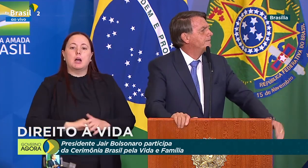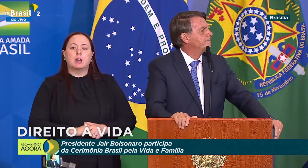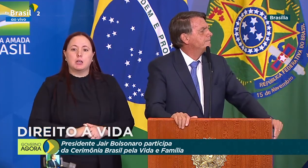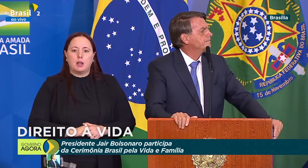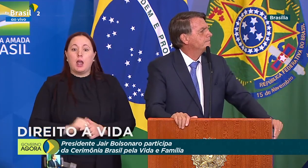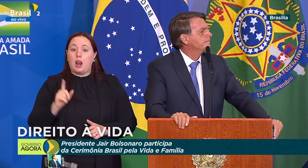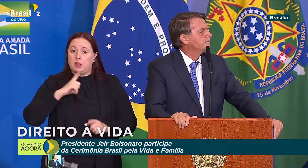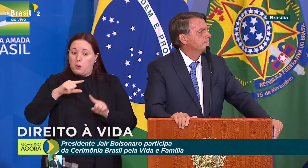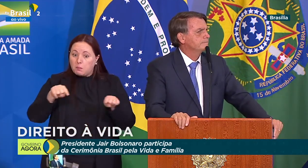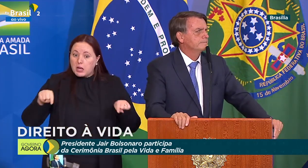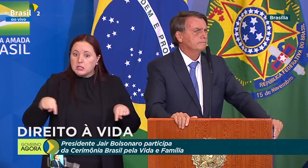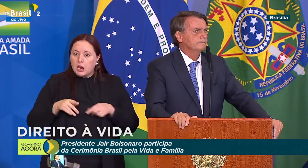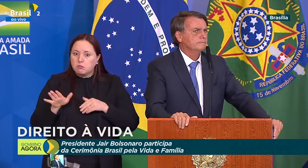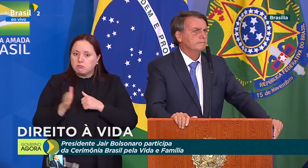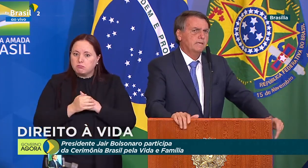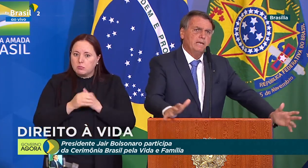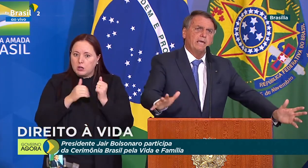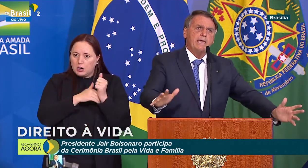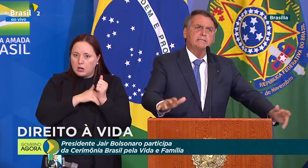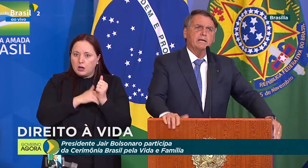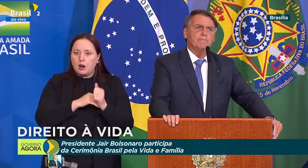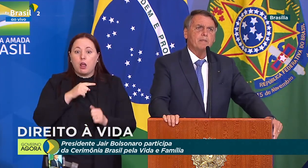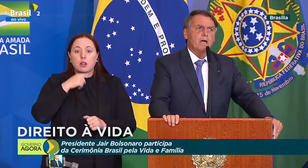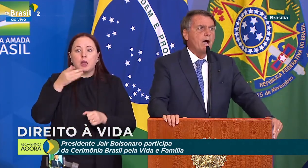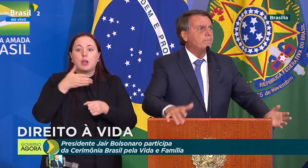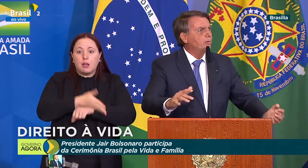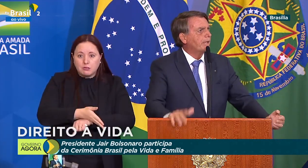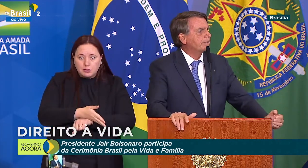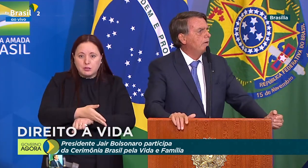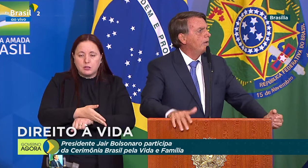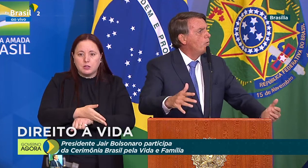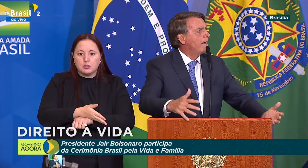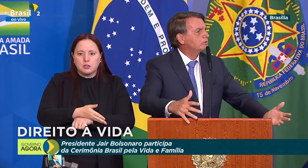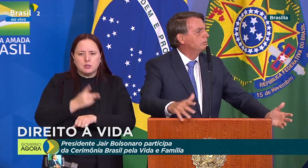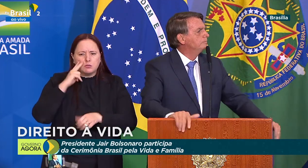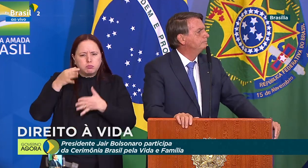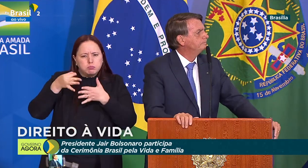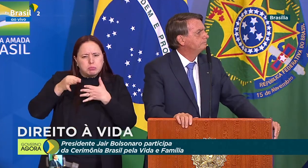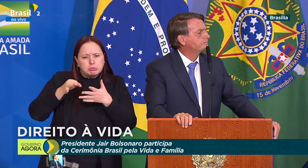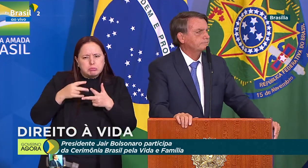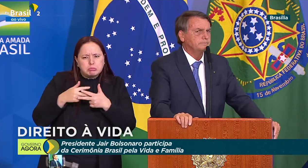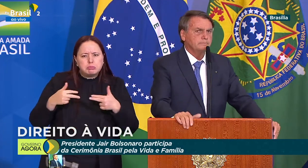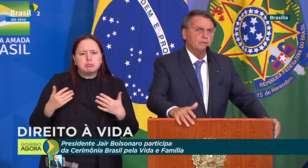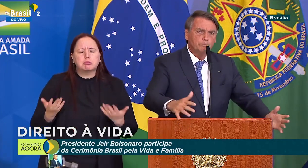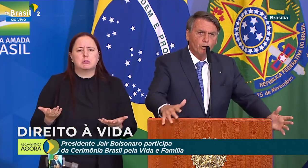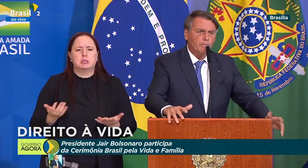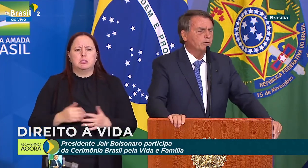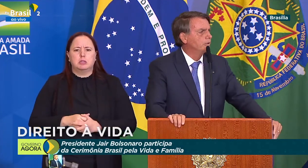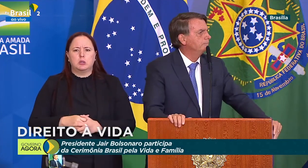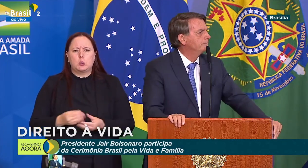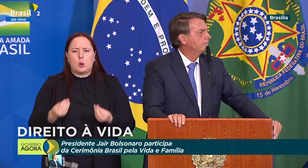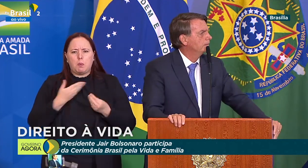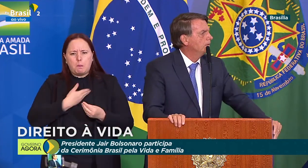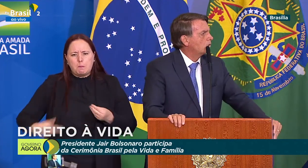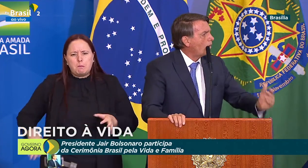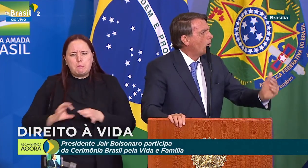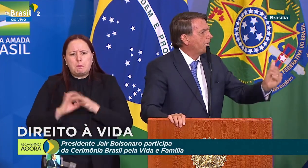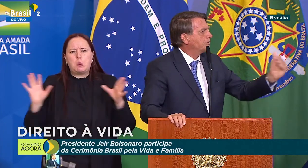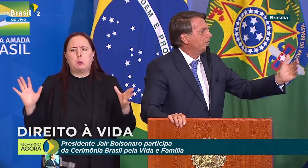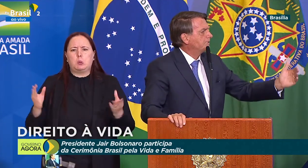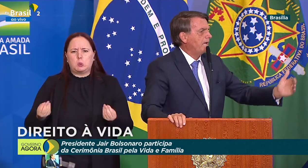que para sala cofre e o que ninguém entra apuração é um ato público